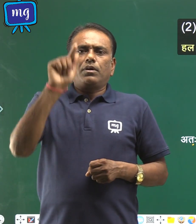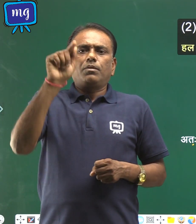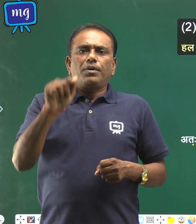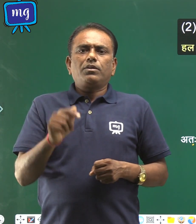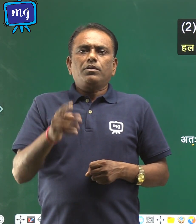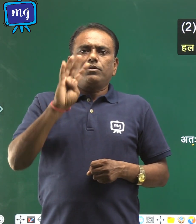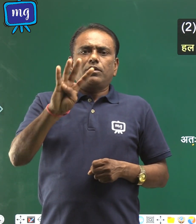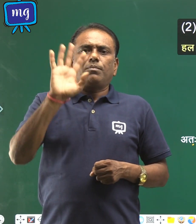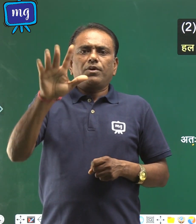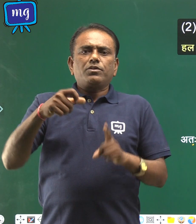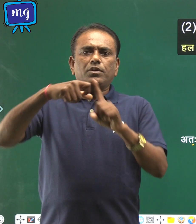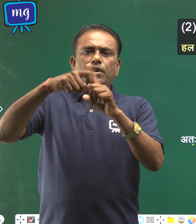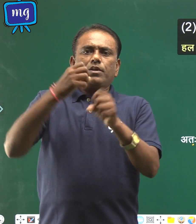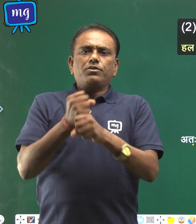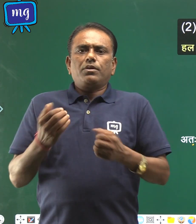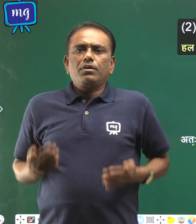अनुपात 45 किलोग्राम